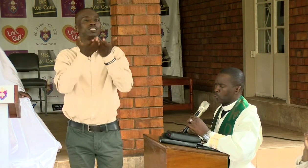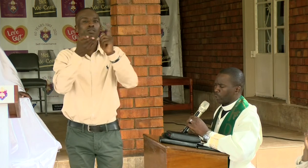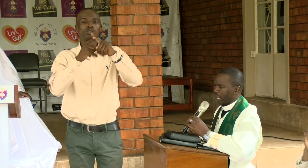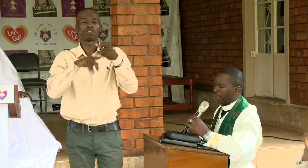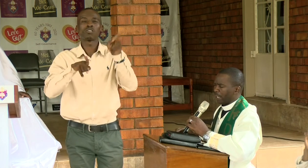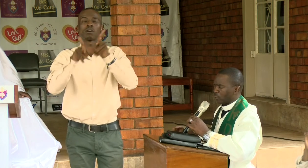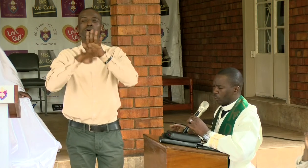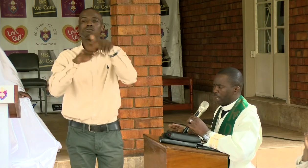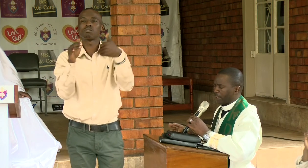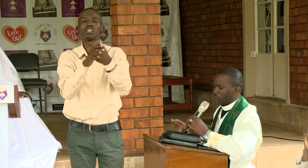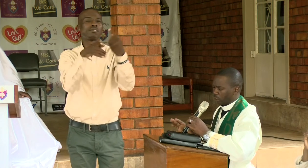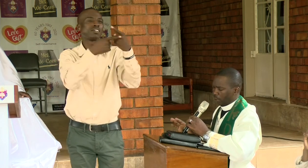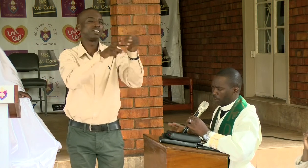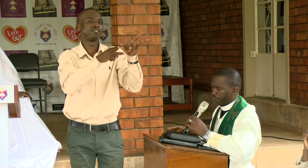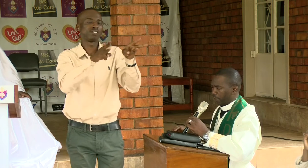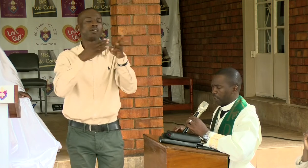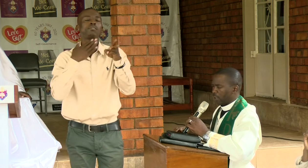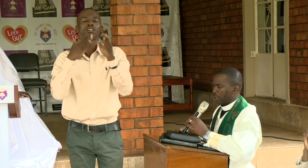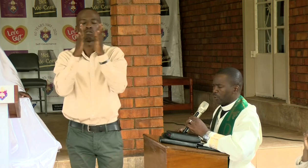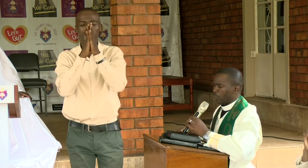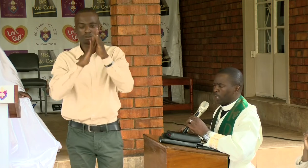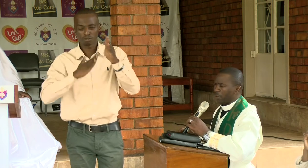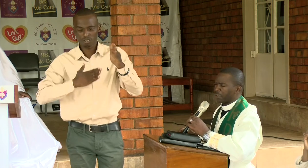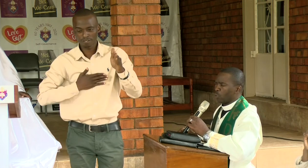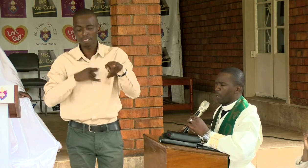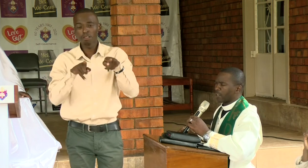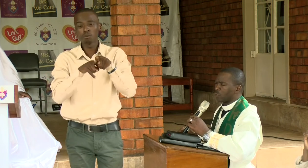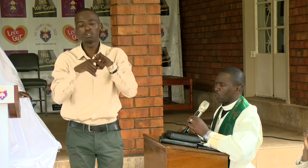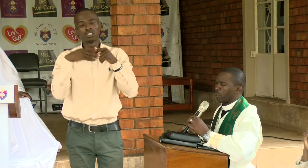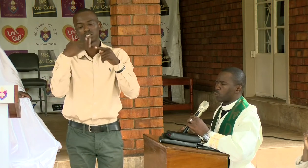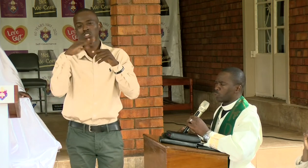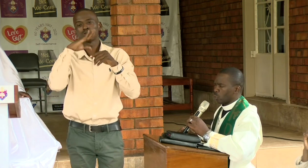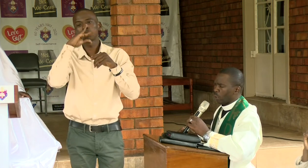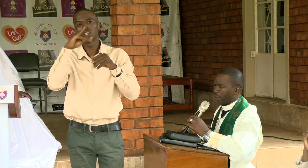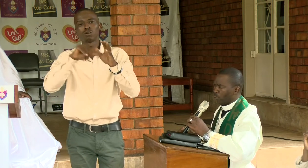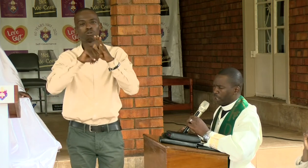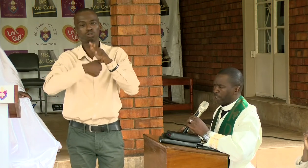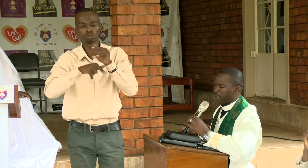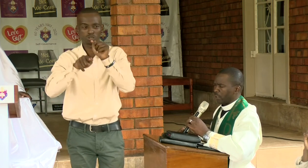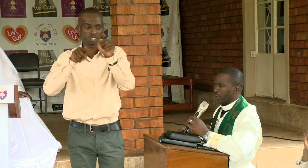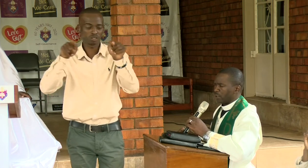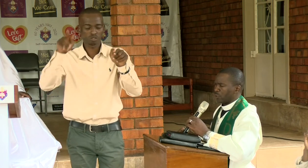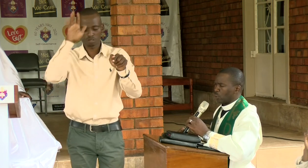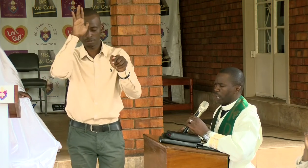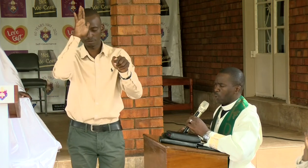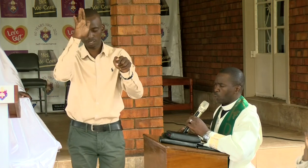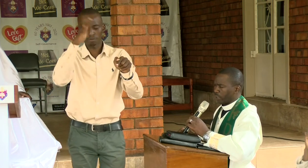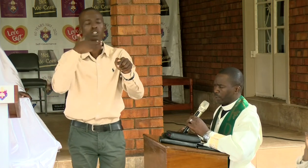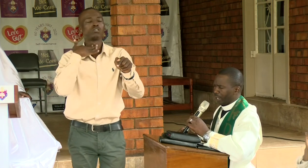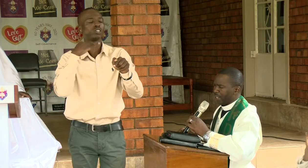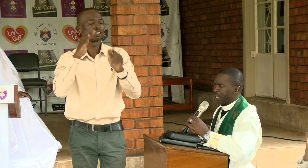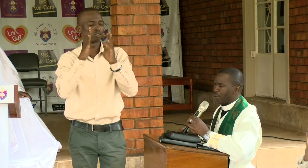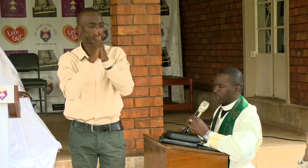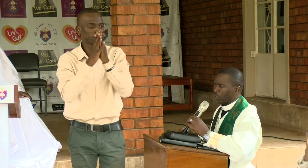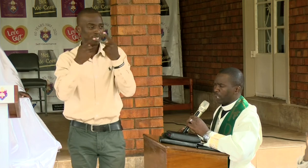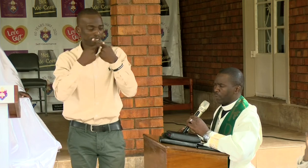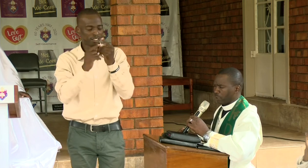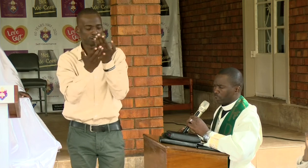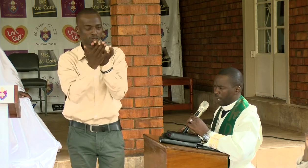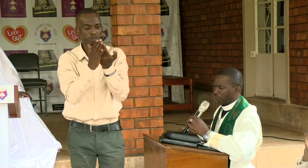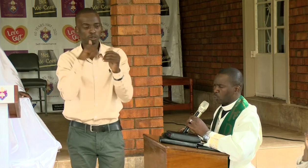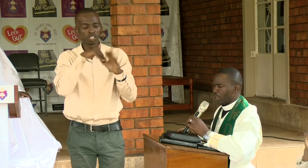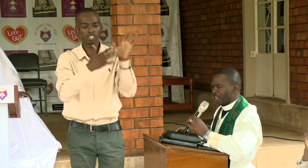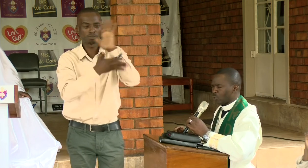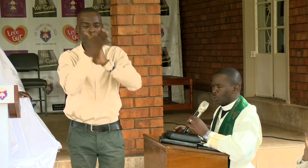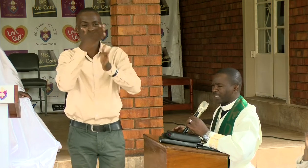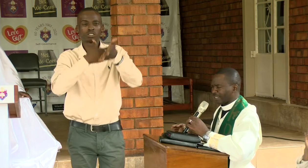gwaffe abantu bonna ab'engeri zonna abeetaaga okusaba kwaffe. Oba oli anyiza okubanga sikonye ku nsonga gwe gy'oyagala okusabira, naye njagala nkusaba ogende mu